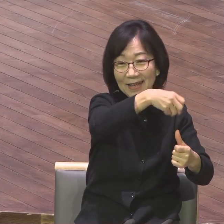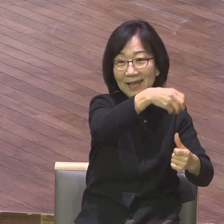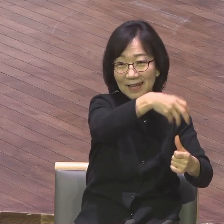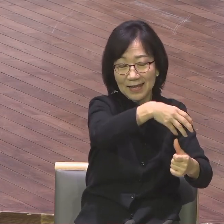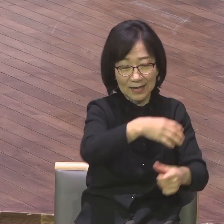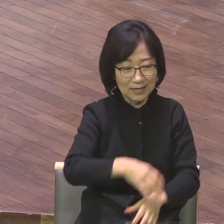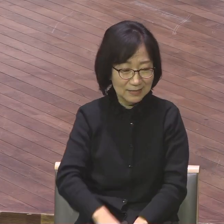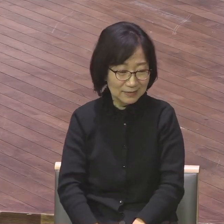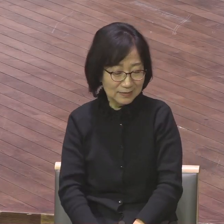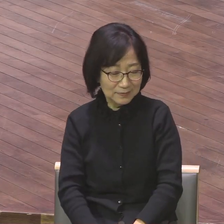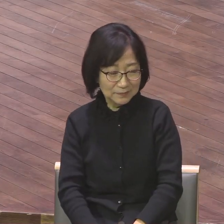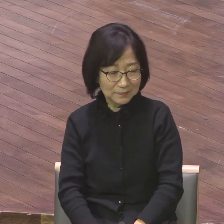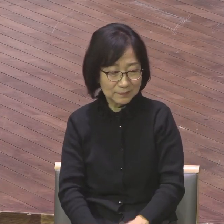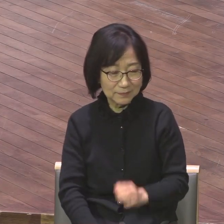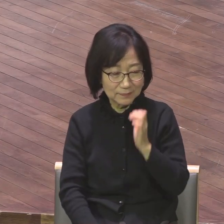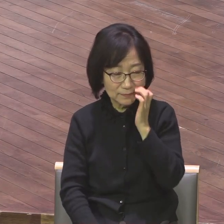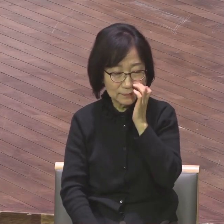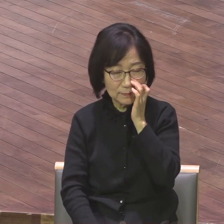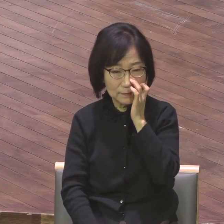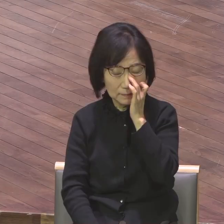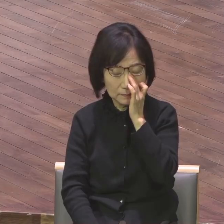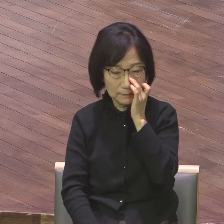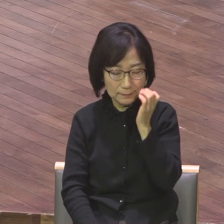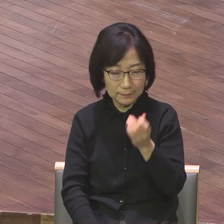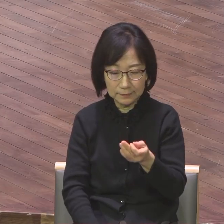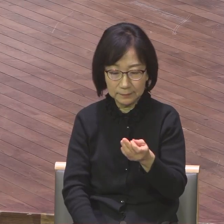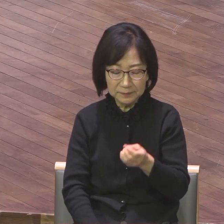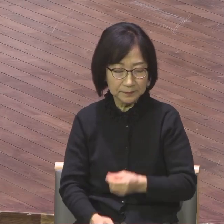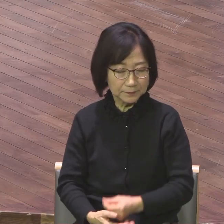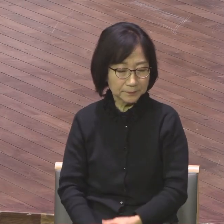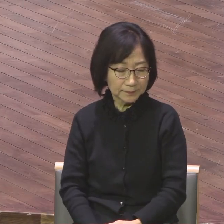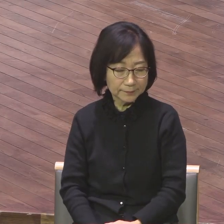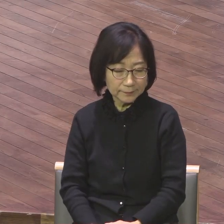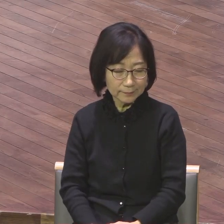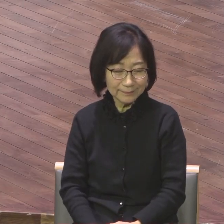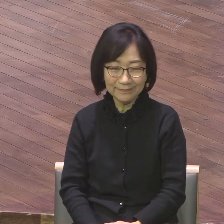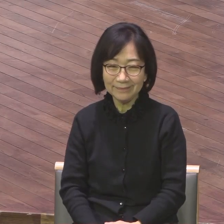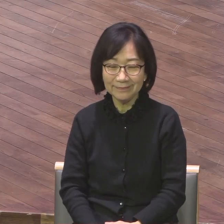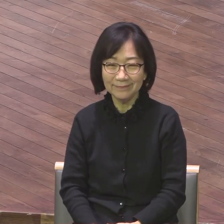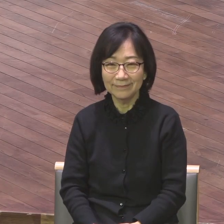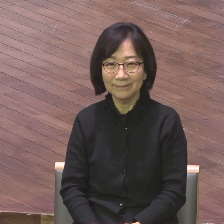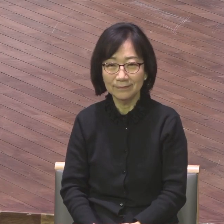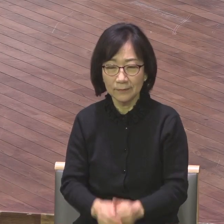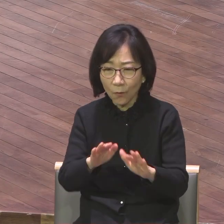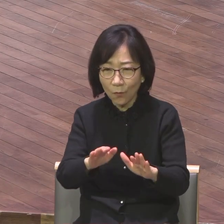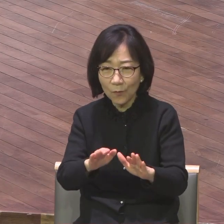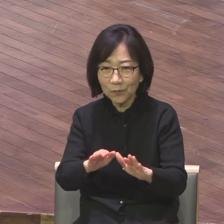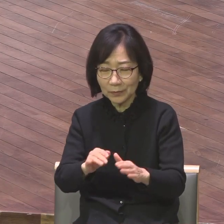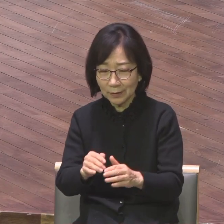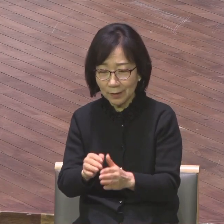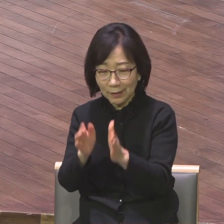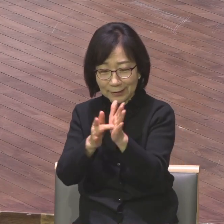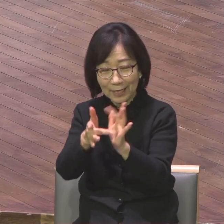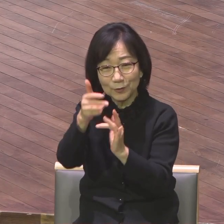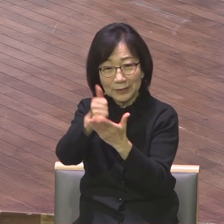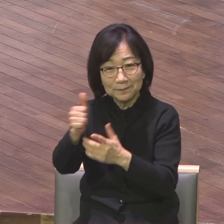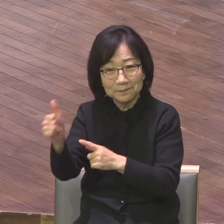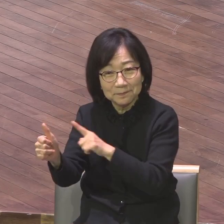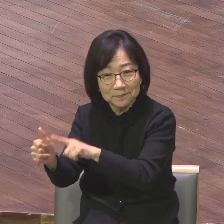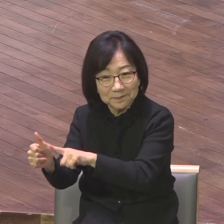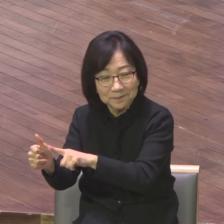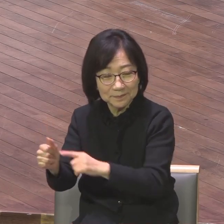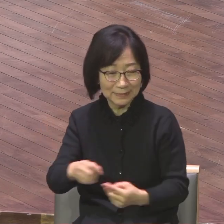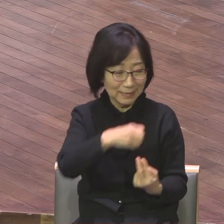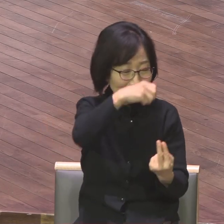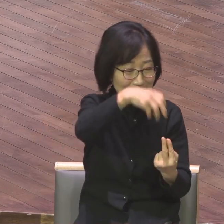받더라. 자, 본문의 내용을 보면 예수님과 세례 요한의 사역이 비교가 되고